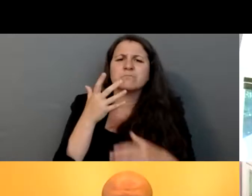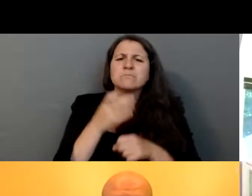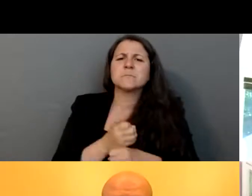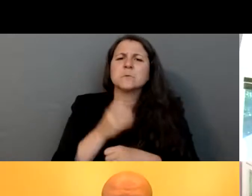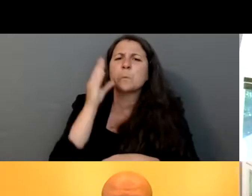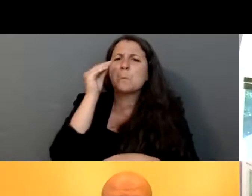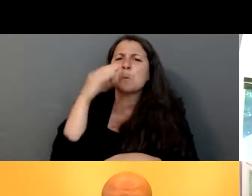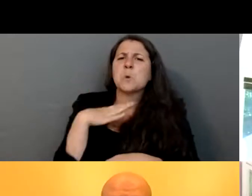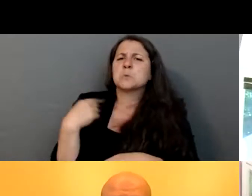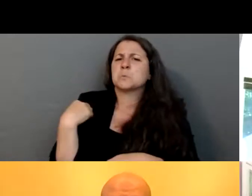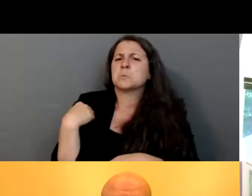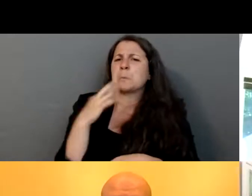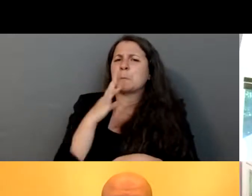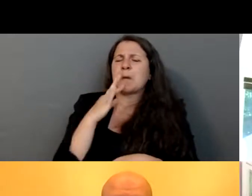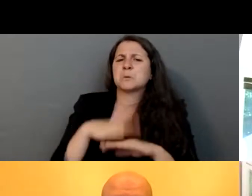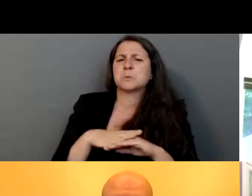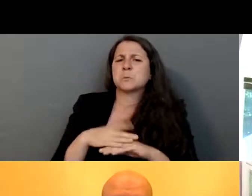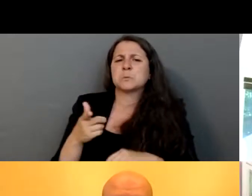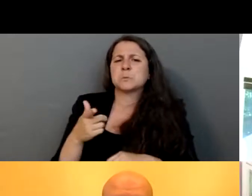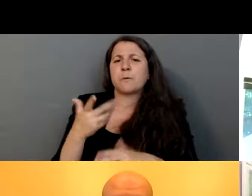à dire tout à l'heure.